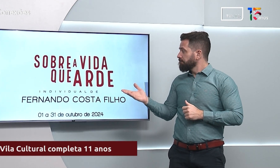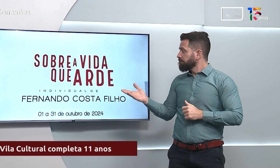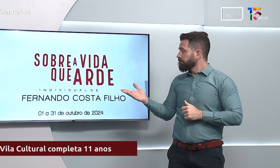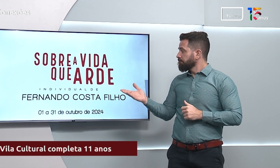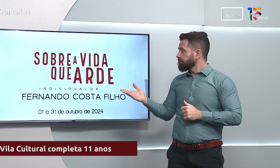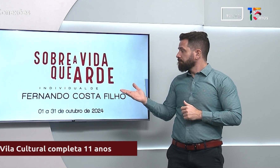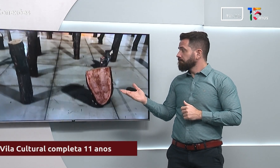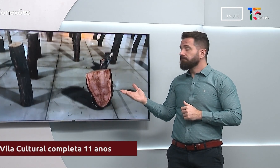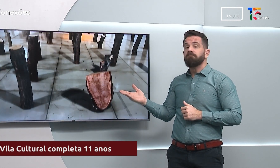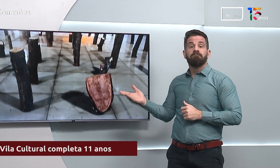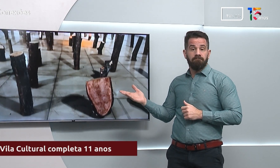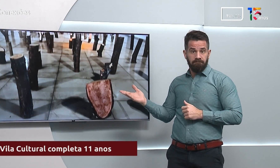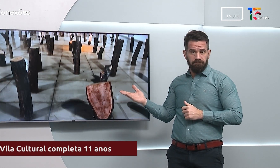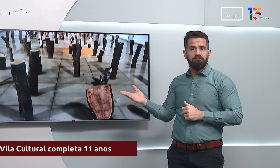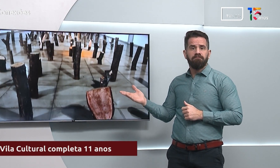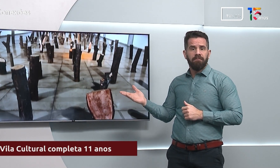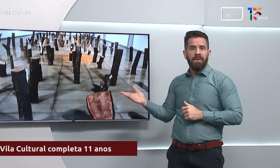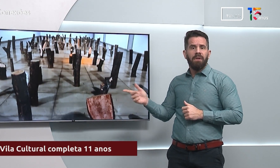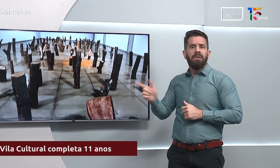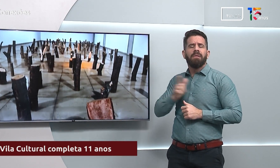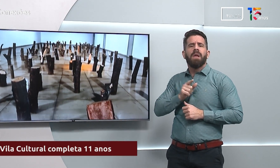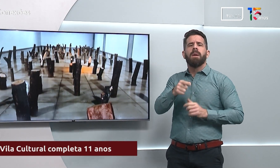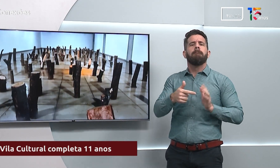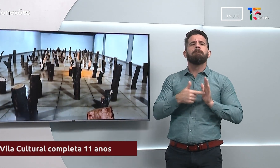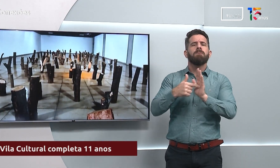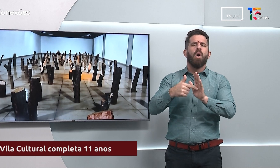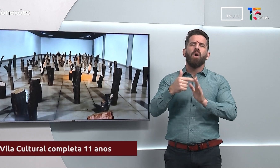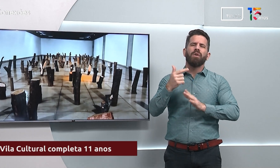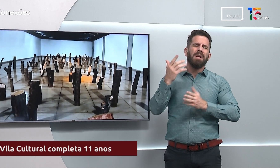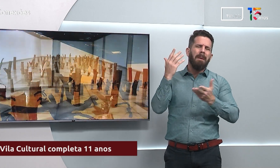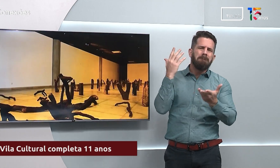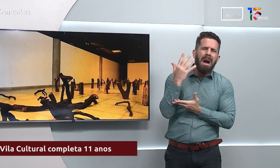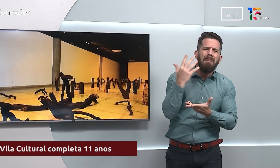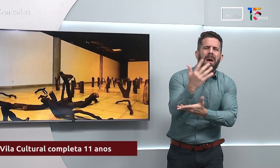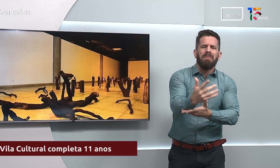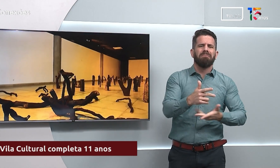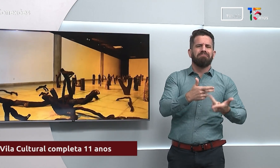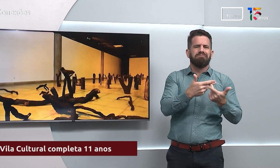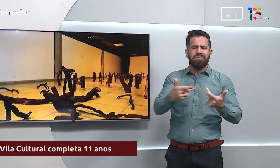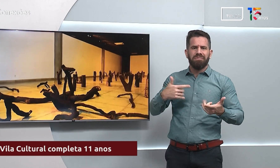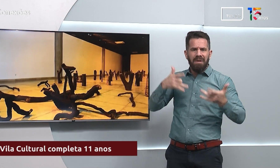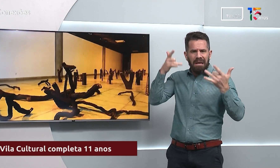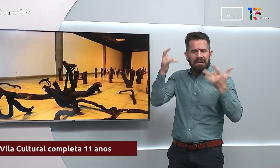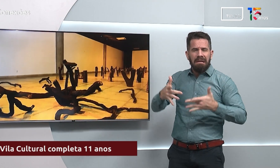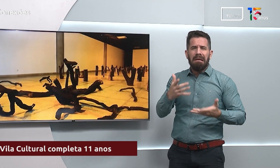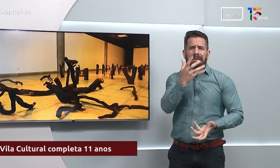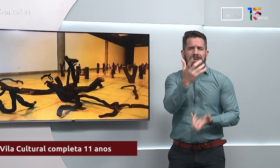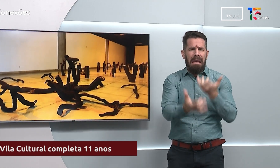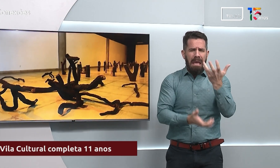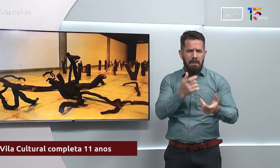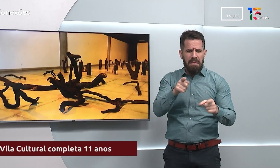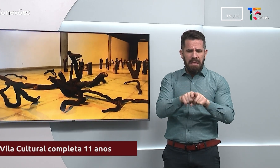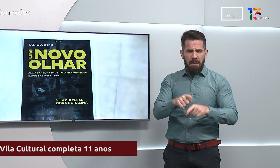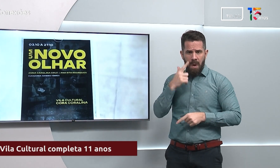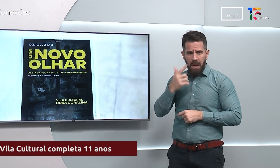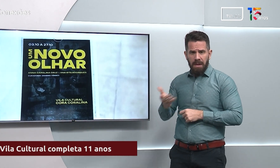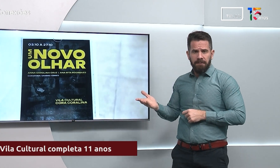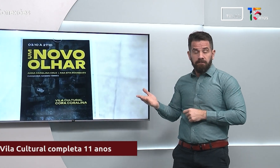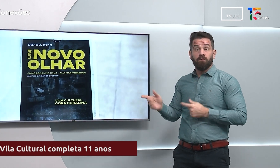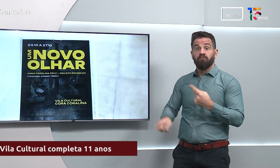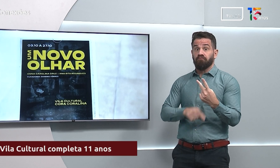artes visuais e plásticas, além de eventos literários e mostras de filmes. Nesse mês comemorativo, o espaço